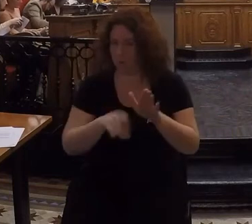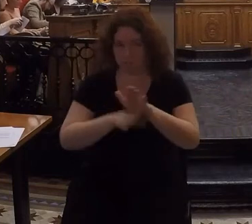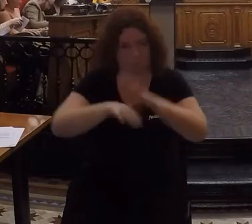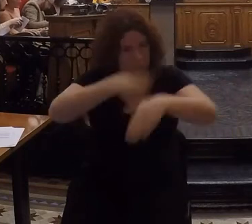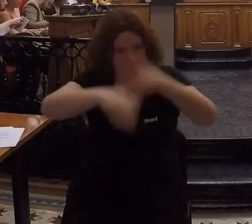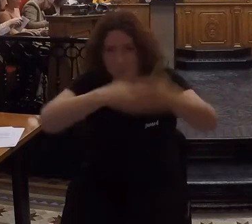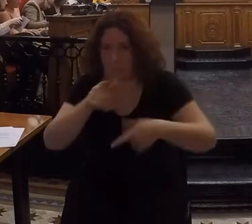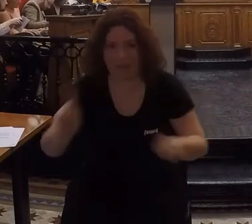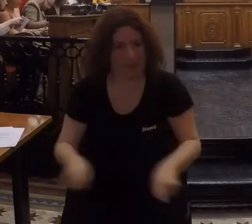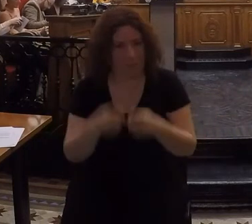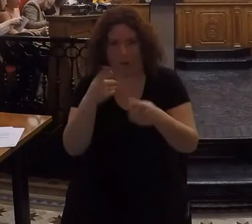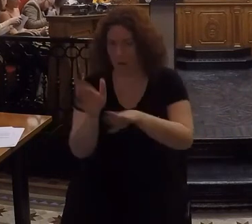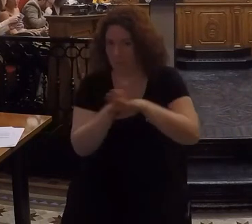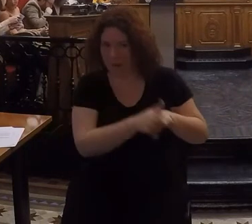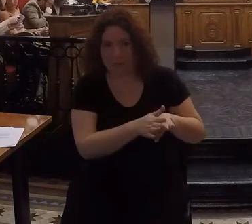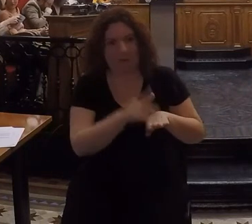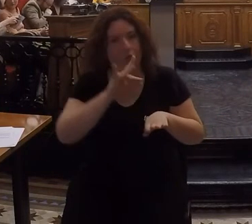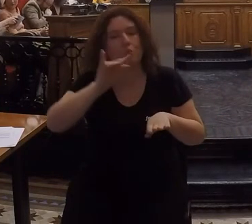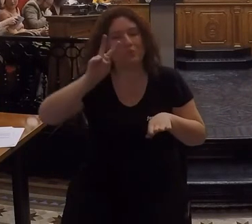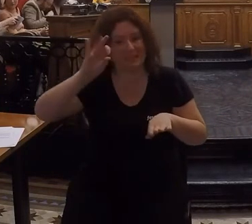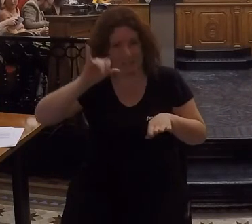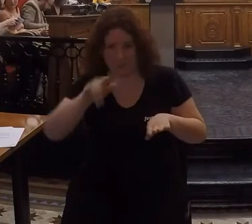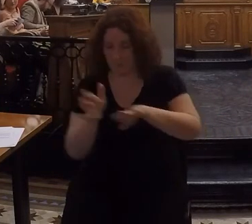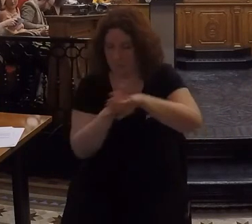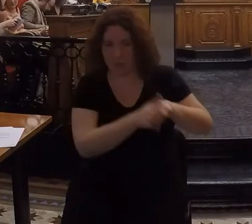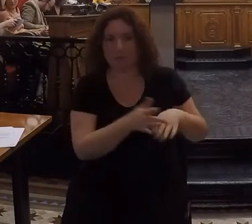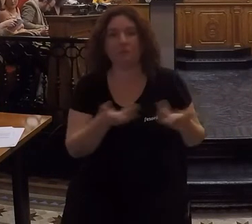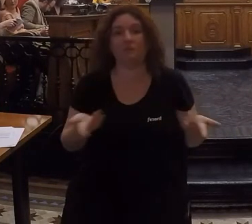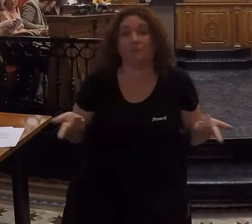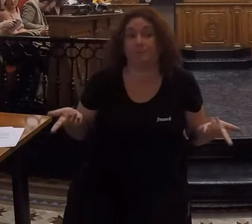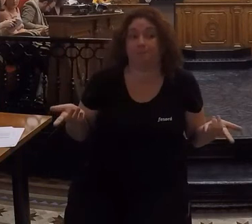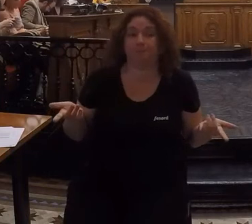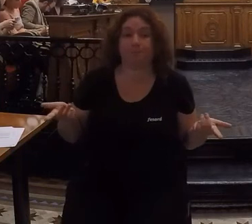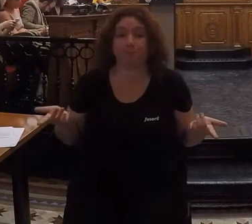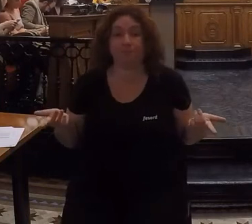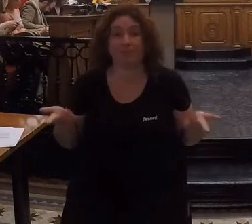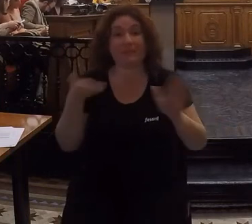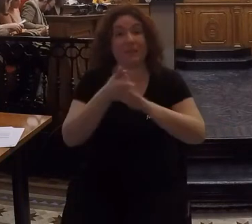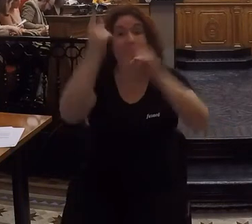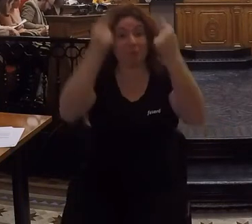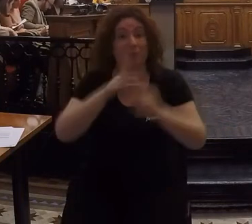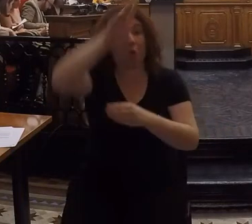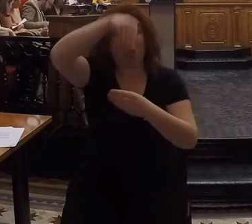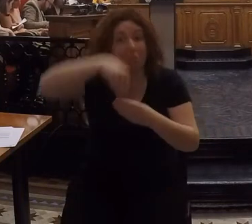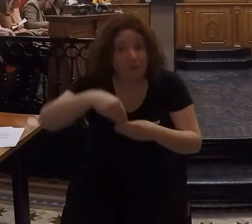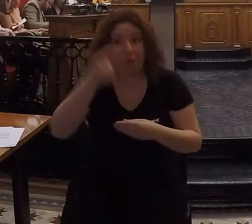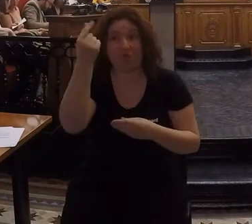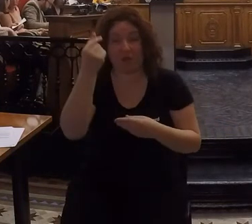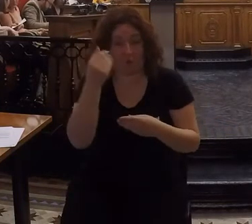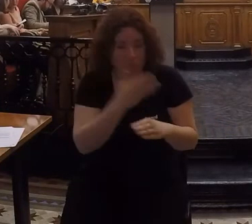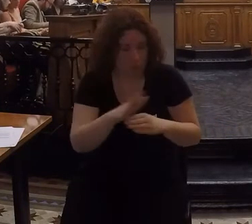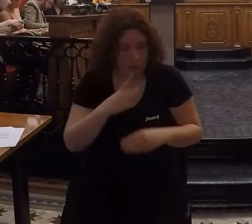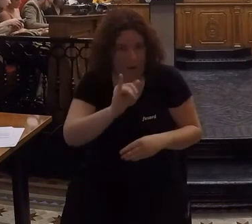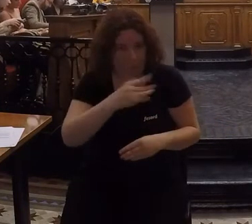presupuesto pues la falta de constancia en el mismo del crédito necesario para financiar las